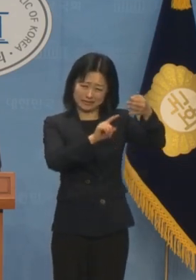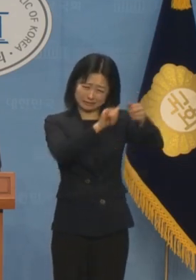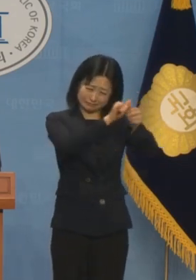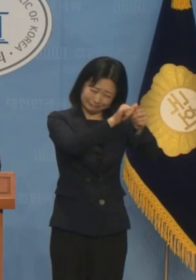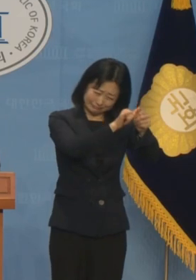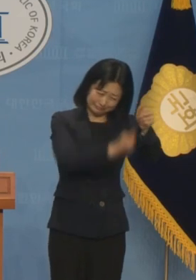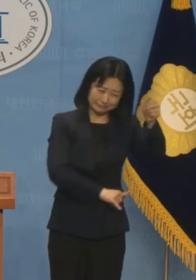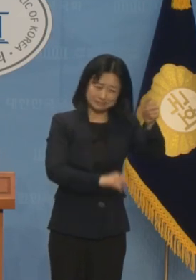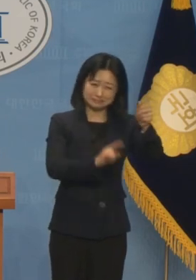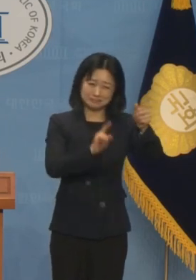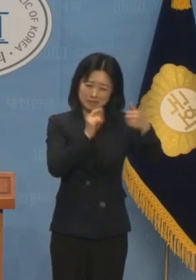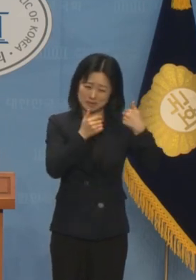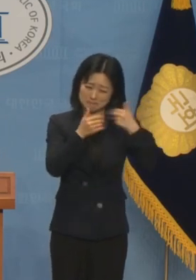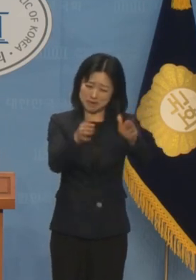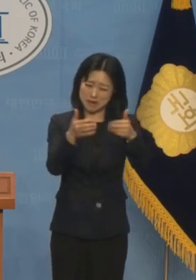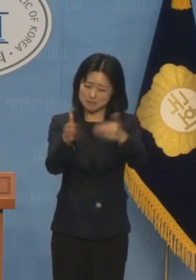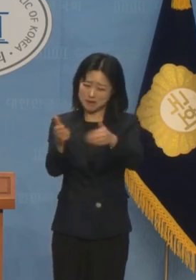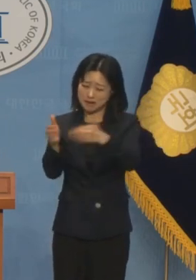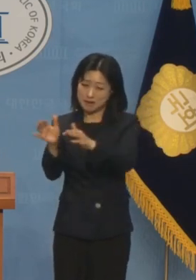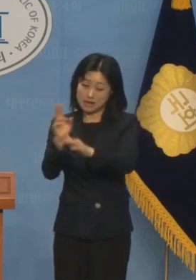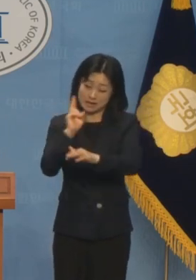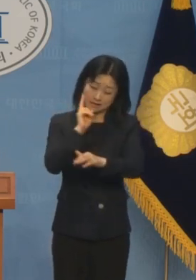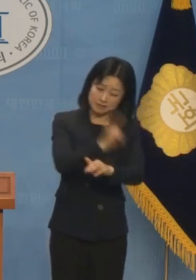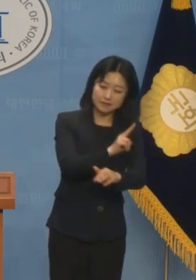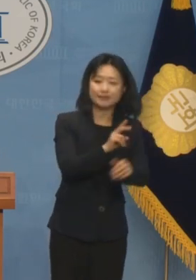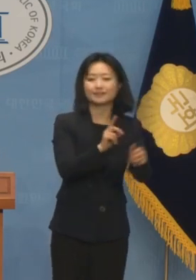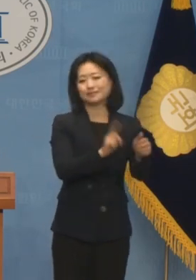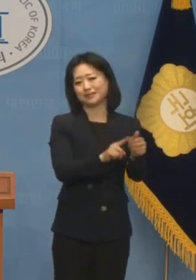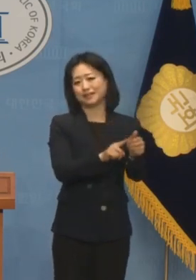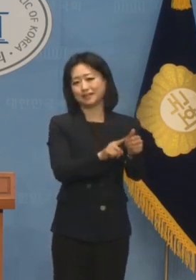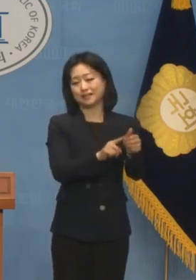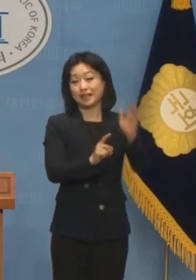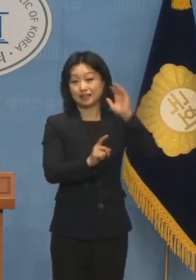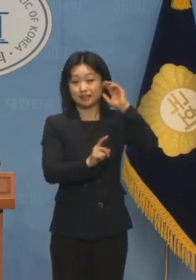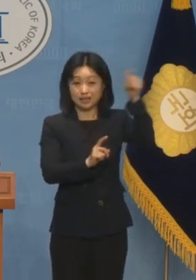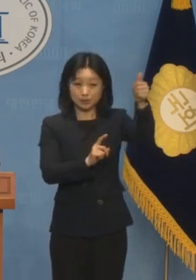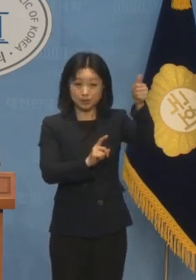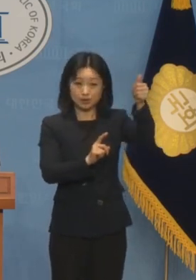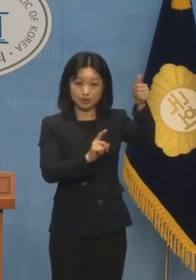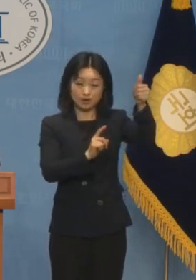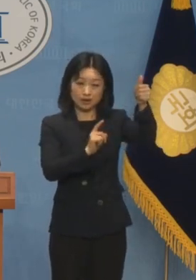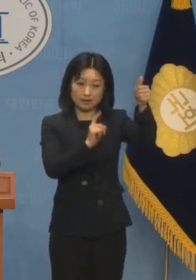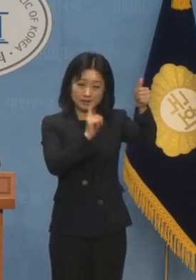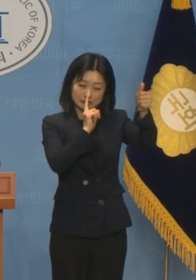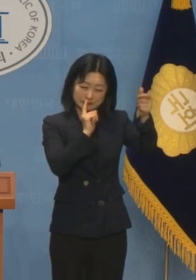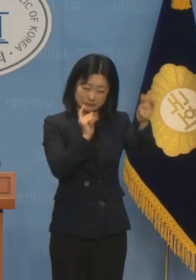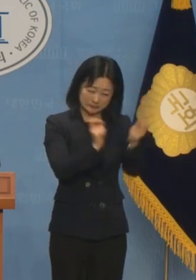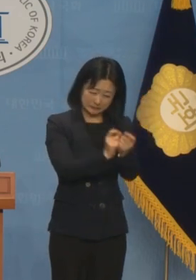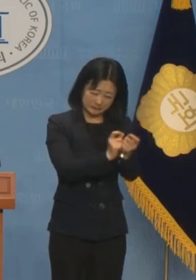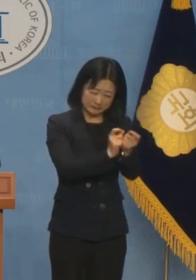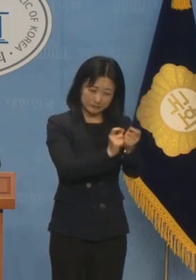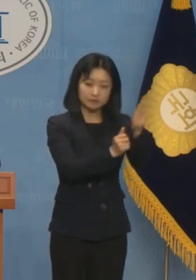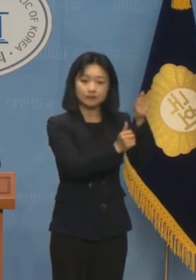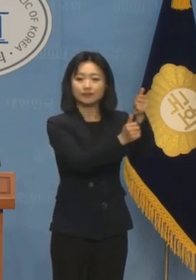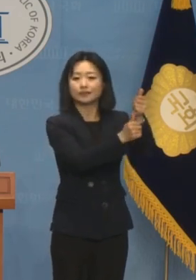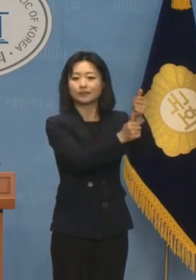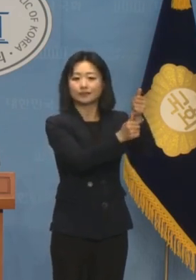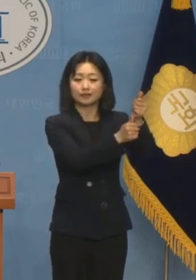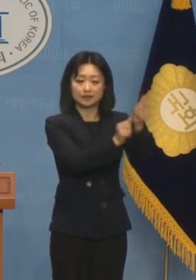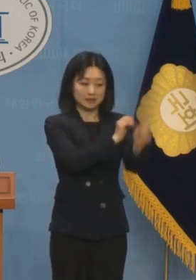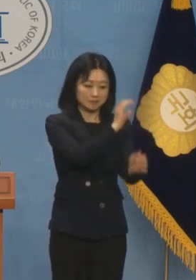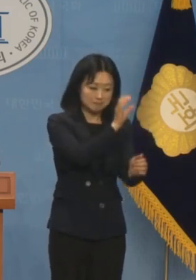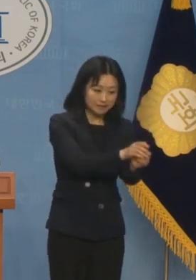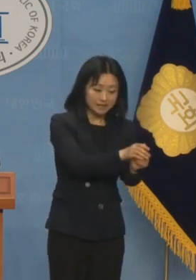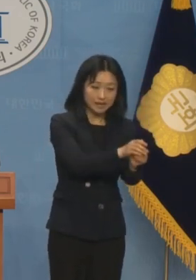논란이 끊이지 않았던 망언제조기입니다. 대통령 측근의 막말을 일삼는 사람을 임명하고서